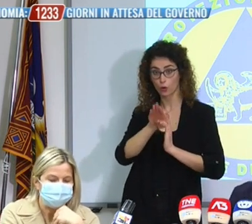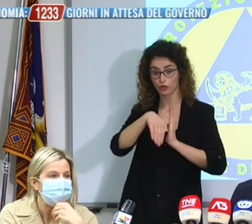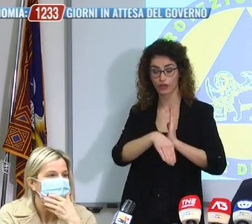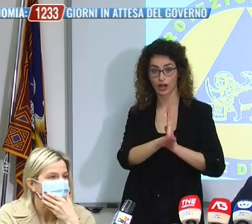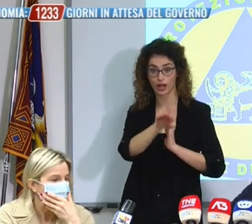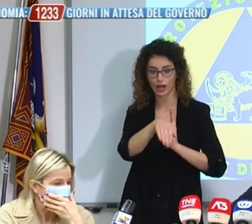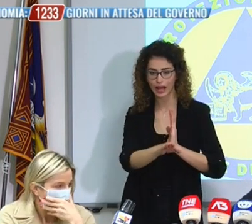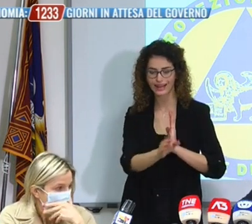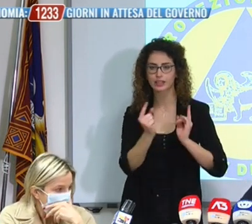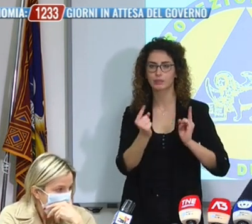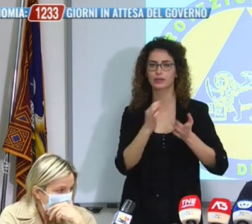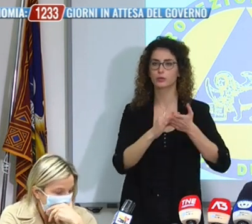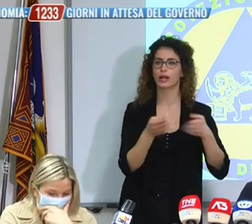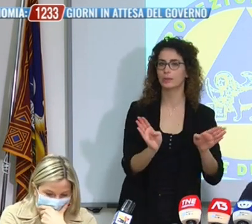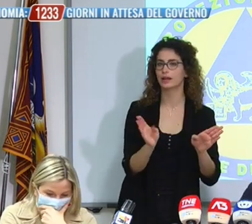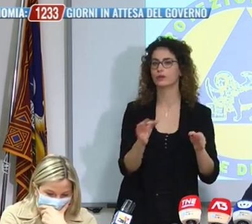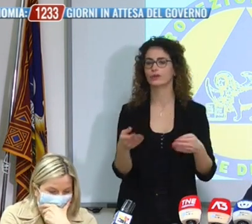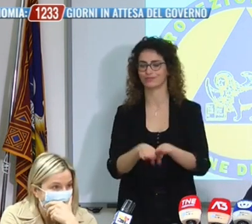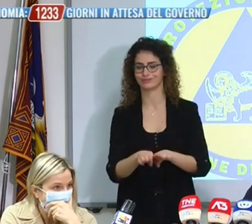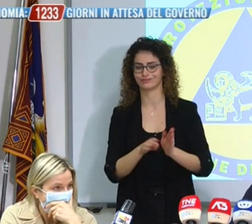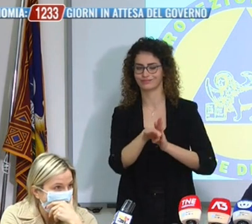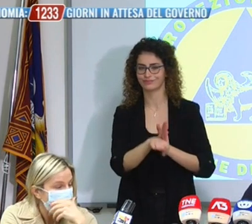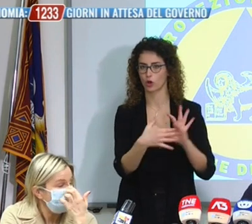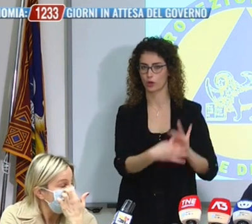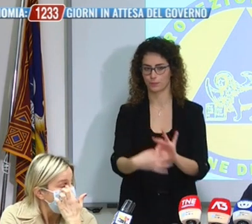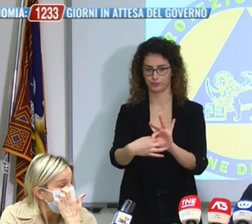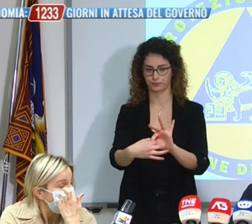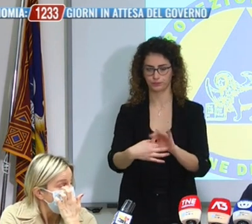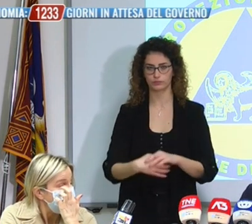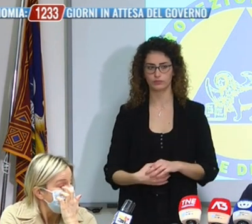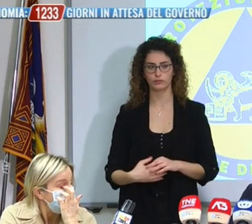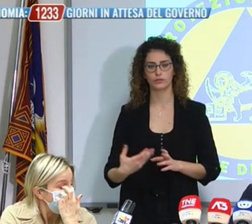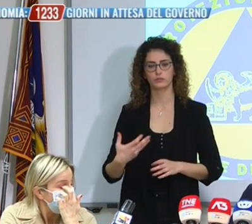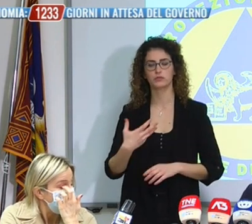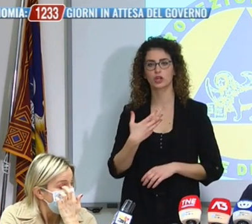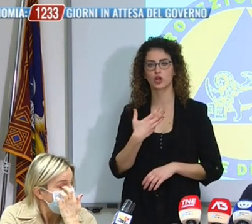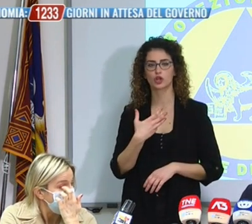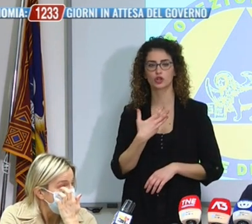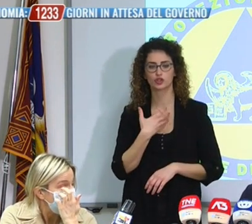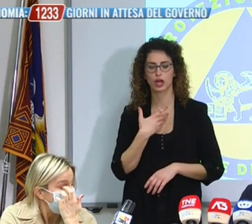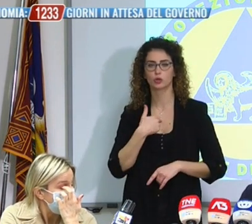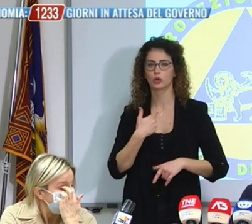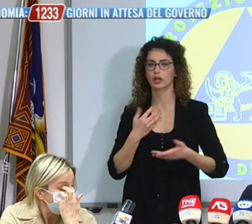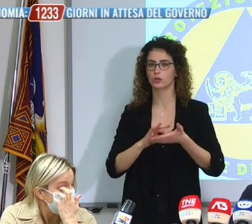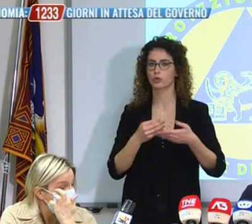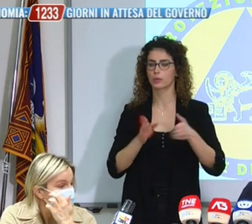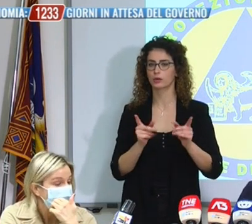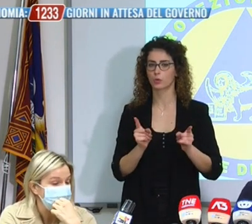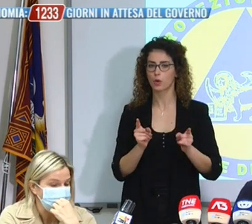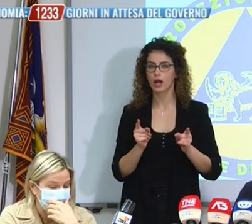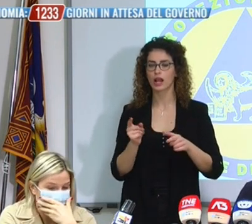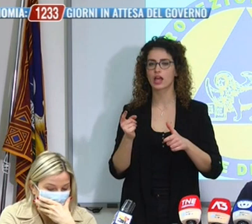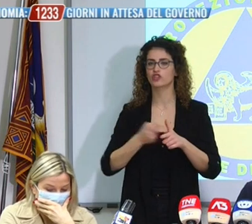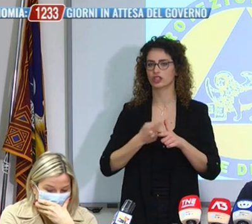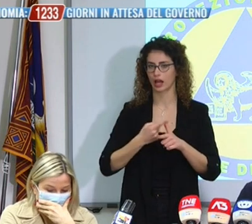scuole. Noi ci affacciamo con un mese di ritardo rispetto ai colleghi che hanno aperto le scuole a gennaio, ad esempio. Voglio